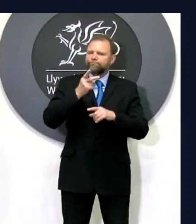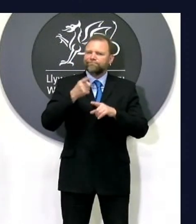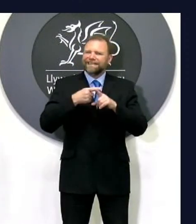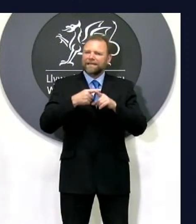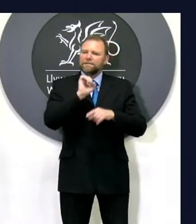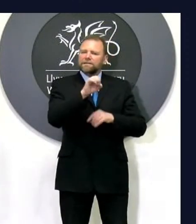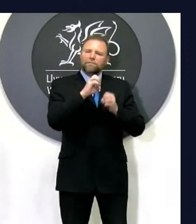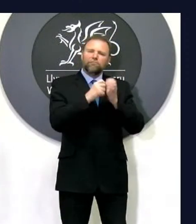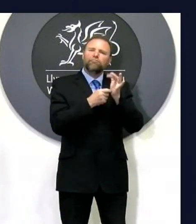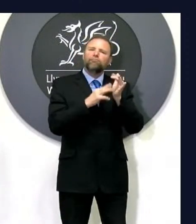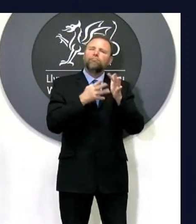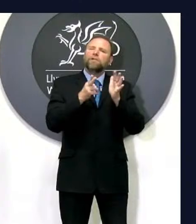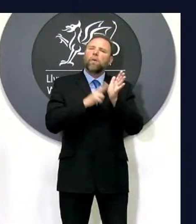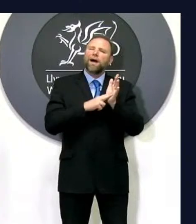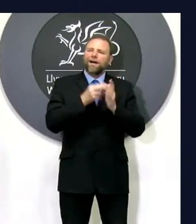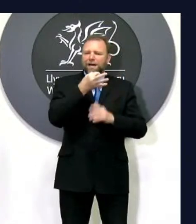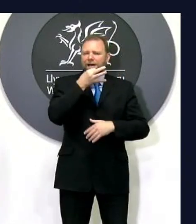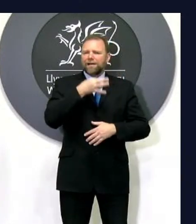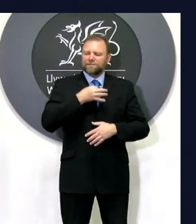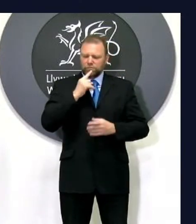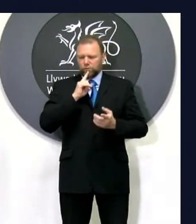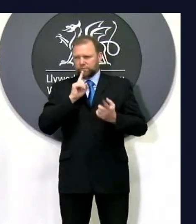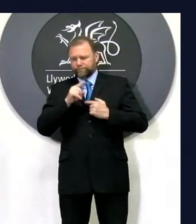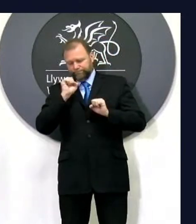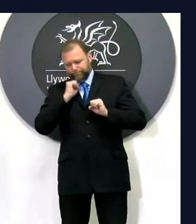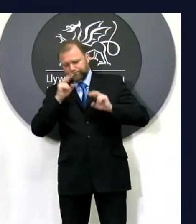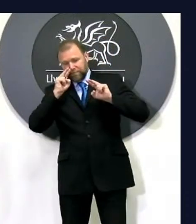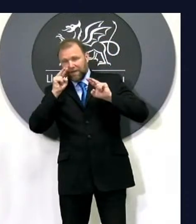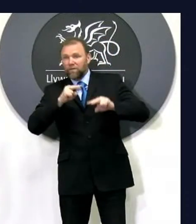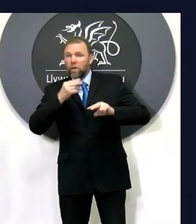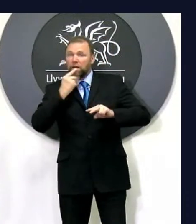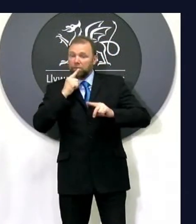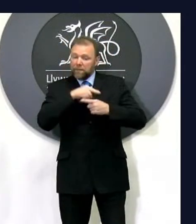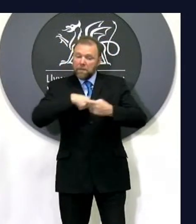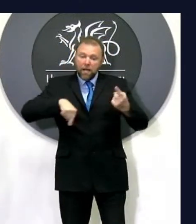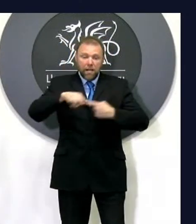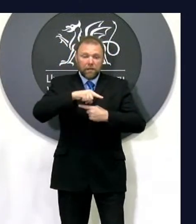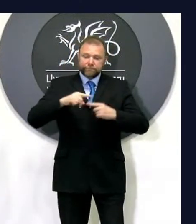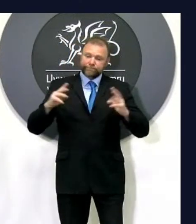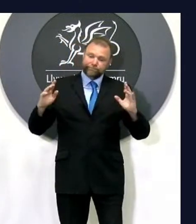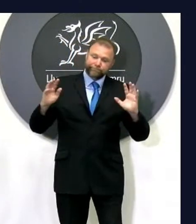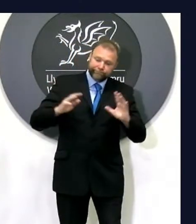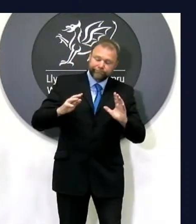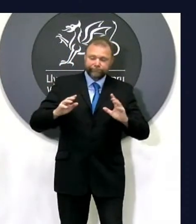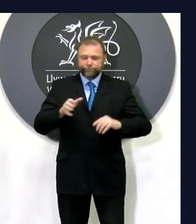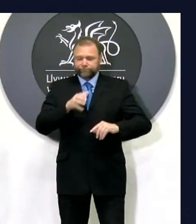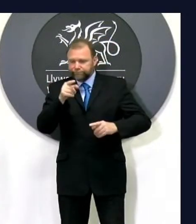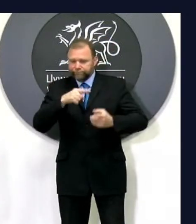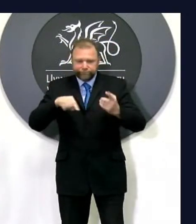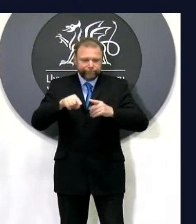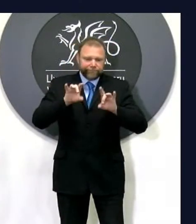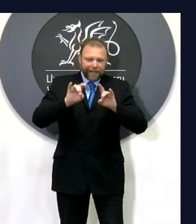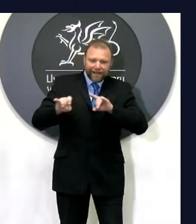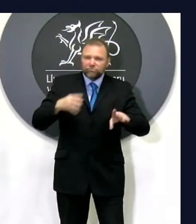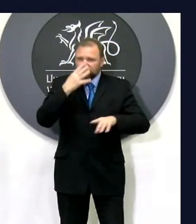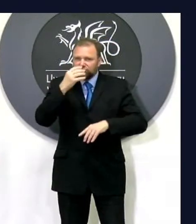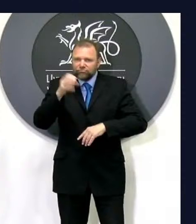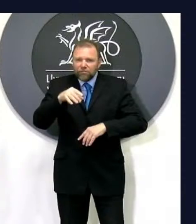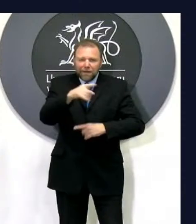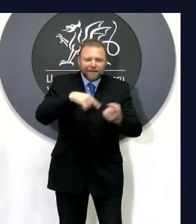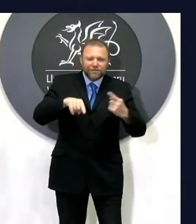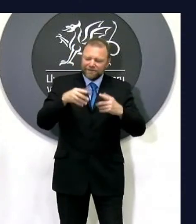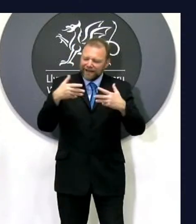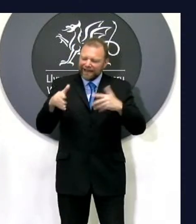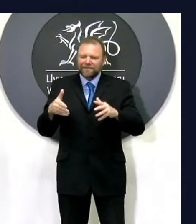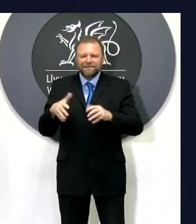my response to the scenes that we've seen in parts of Wales of people gathering and littering and leaving circumstances